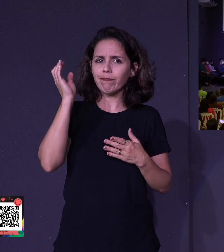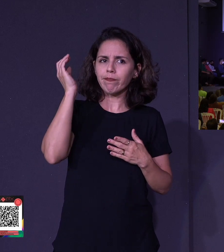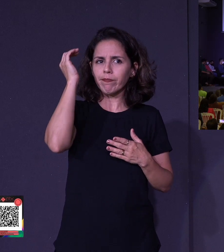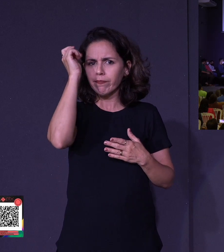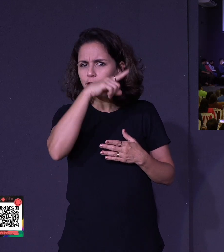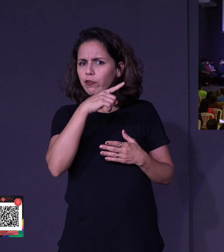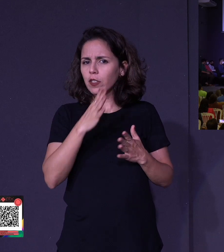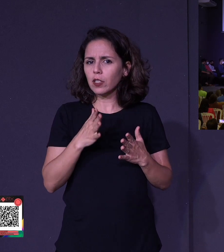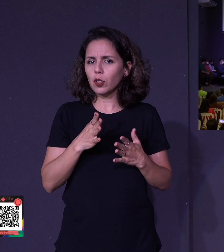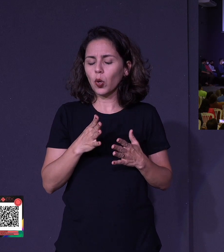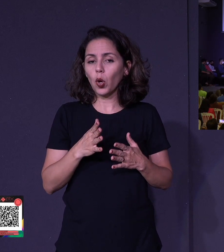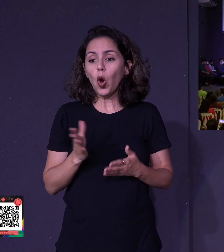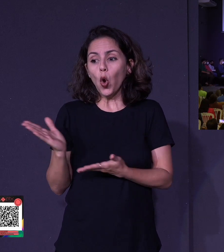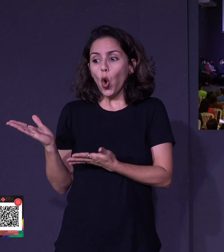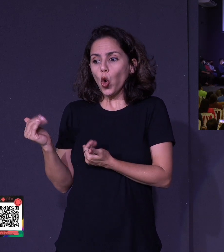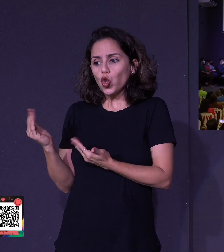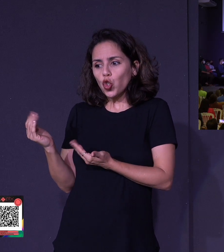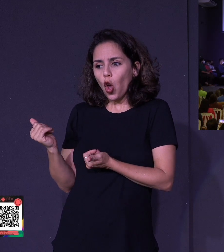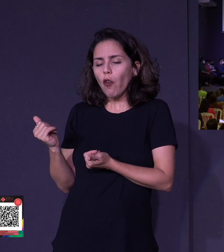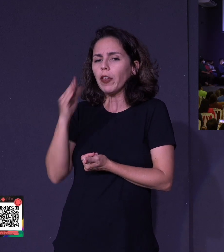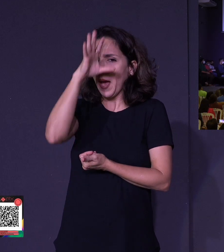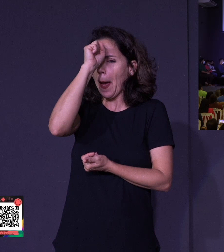mas ensinar a criança é especial.